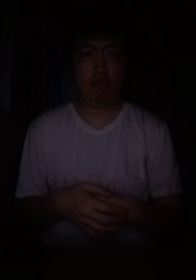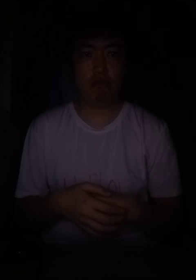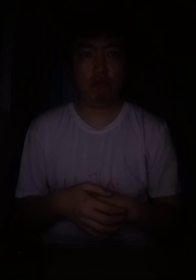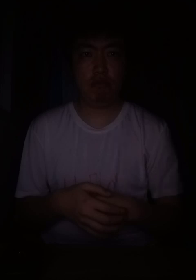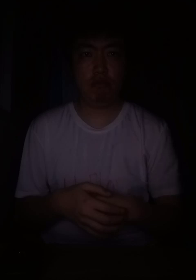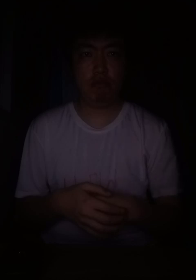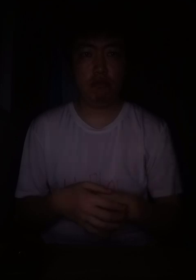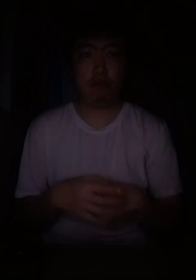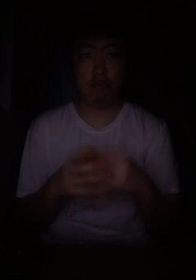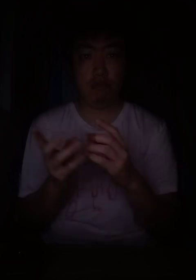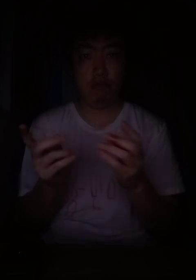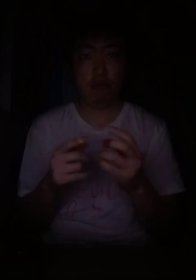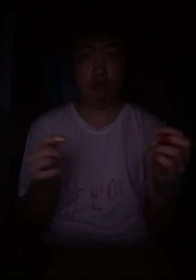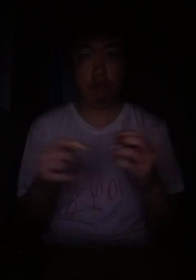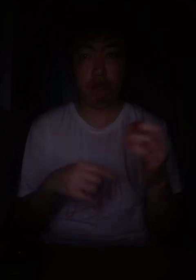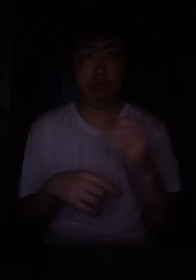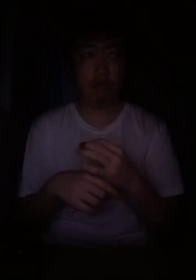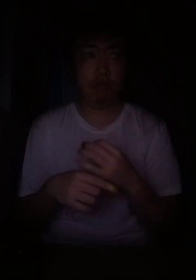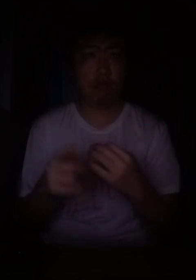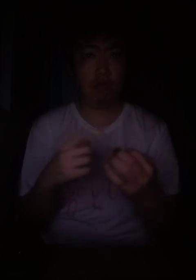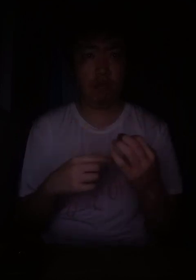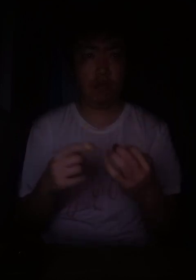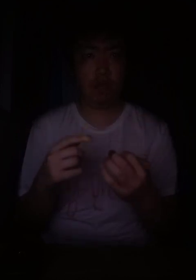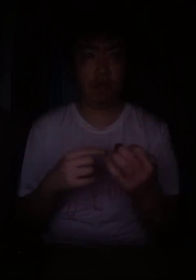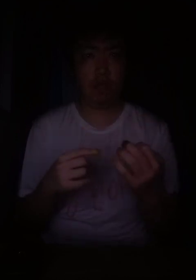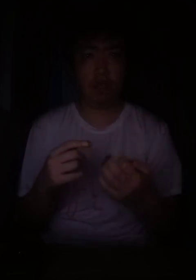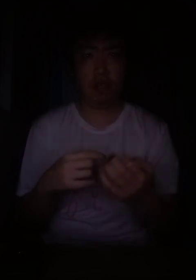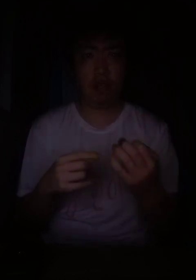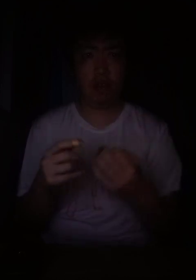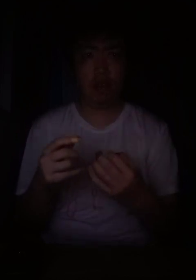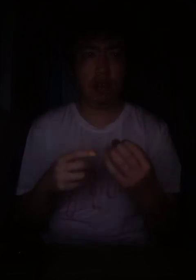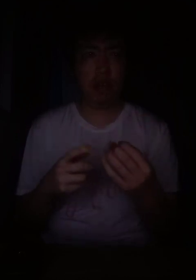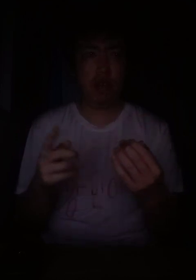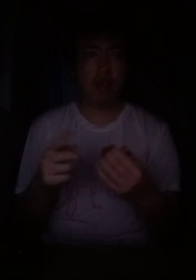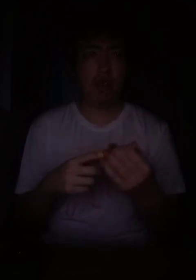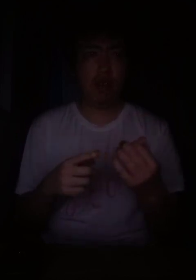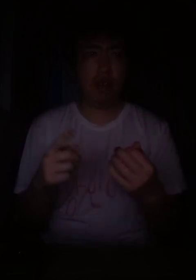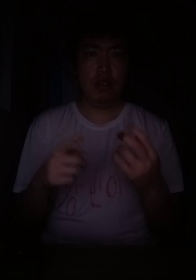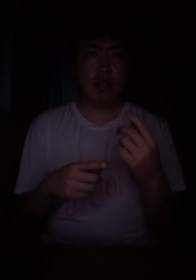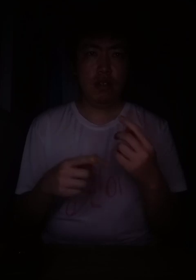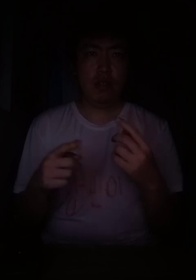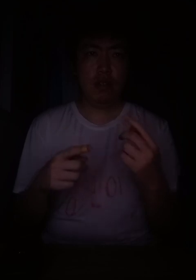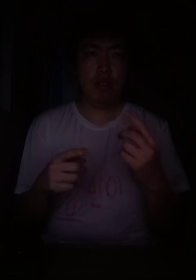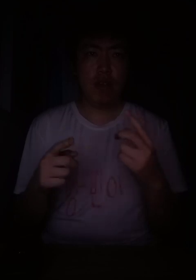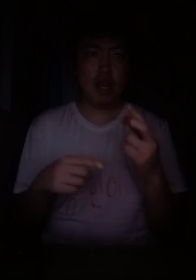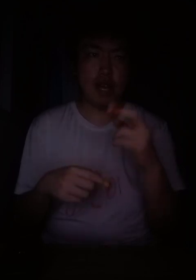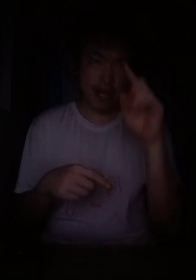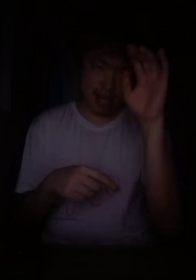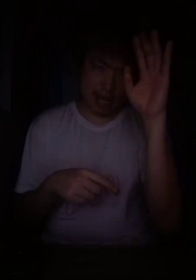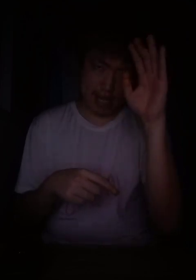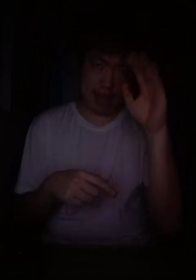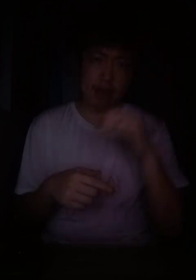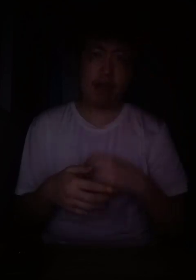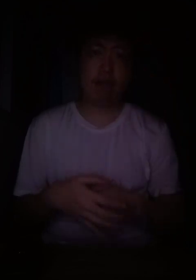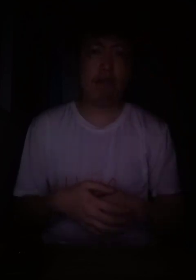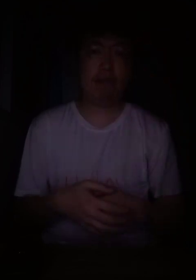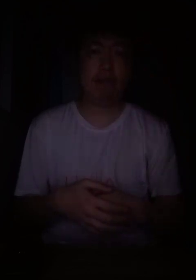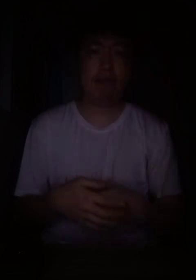한번 본 상대는 절대로 놓지 않았다는 투견판의 챔피언으로 불리는 파랑이라는 게 있죠. 네. 전문 훈련소에서